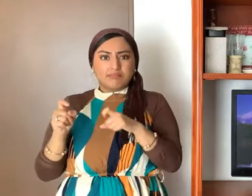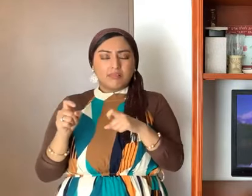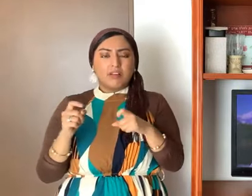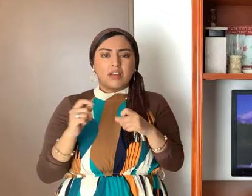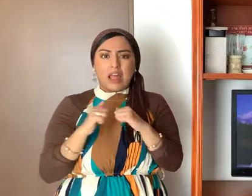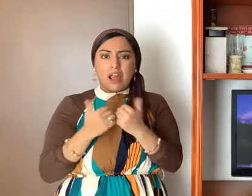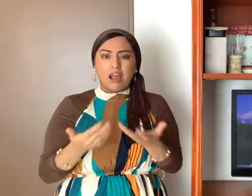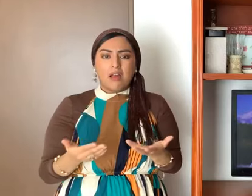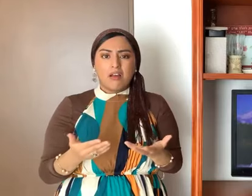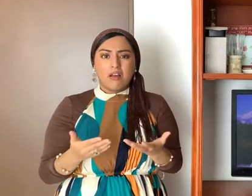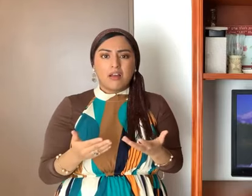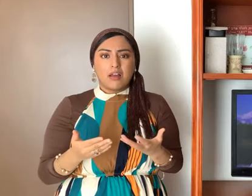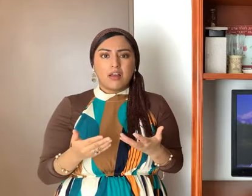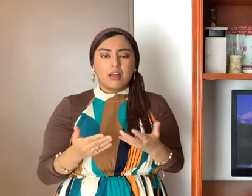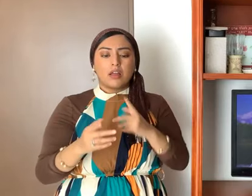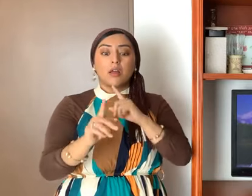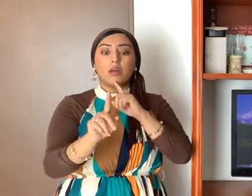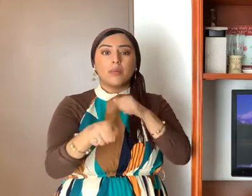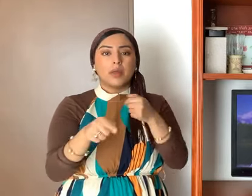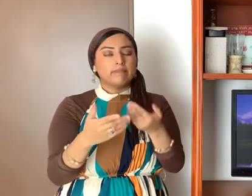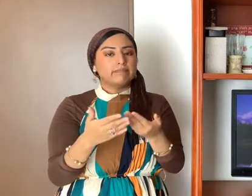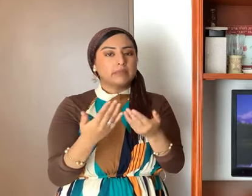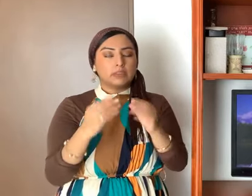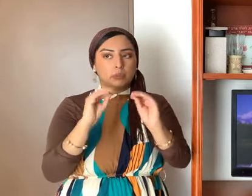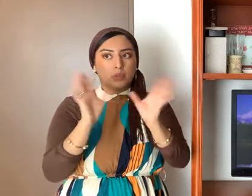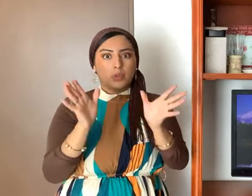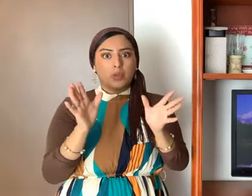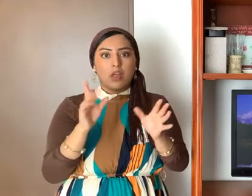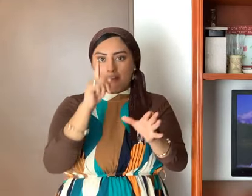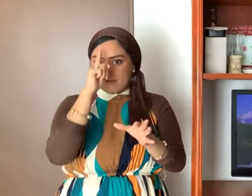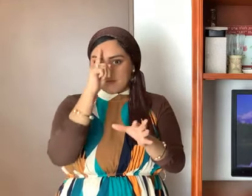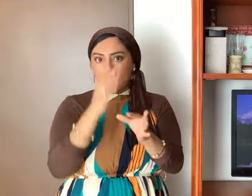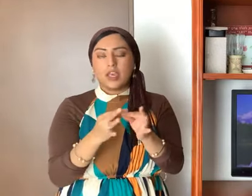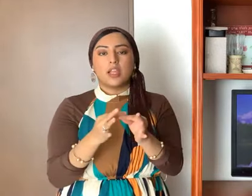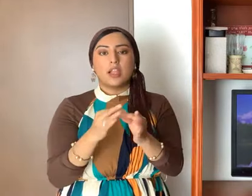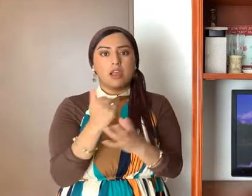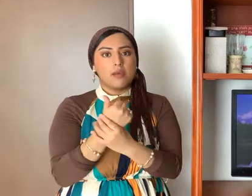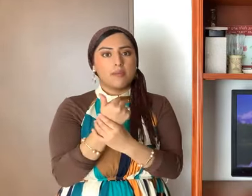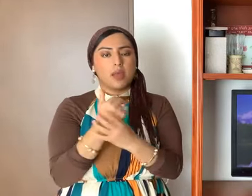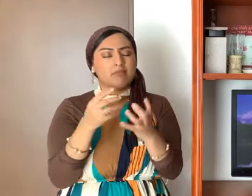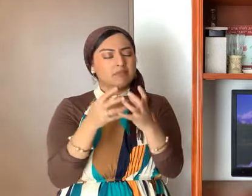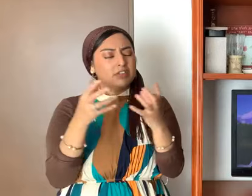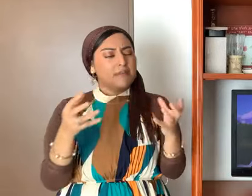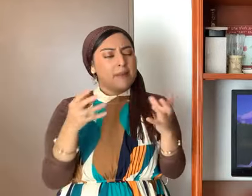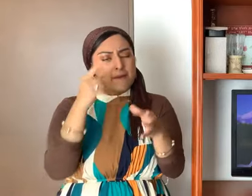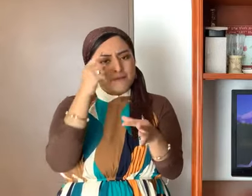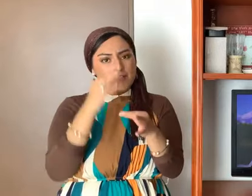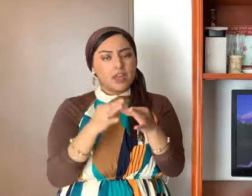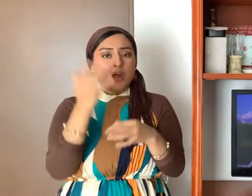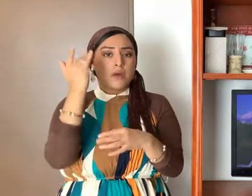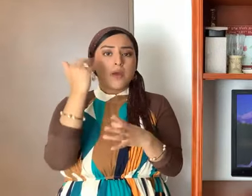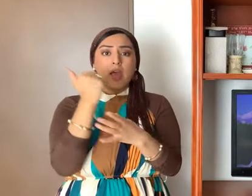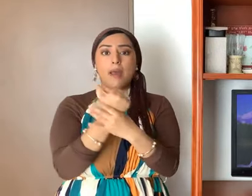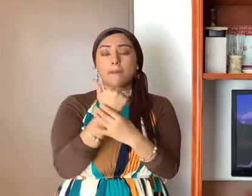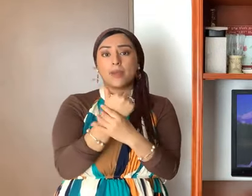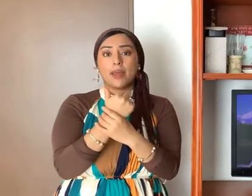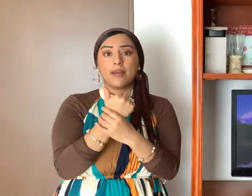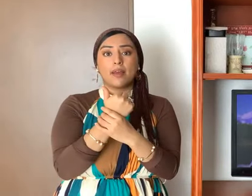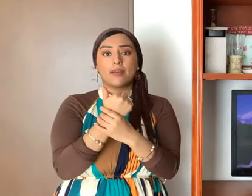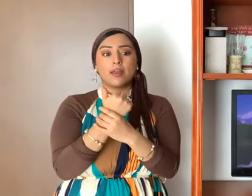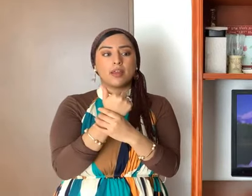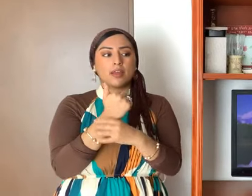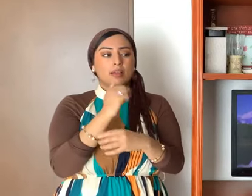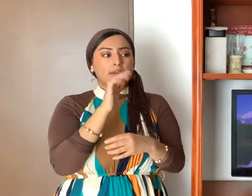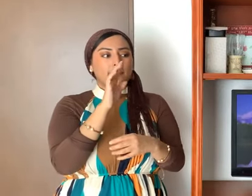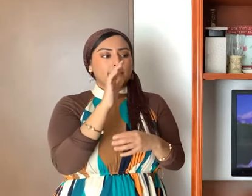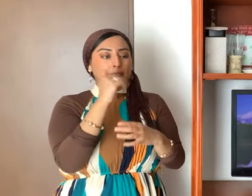del Eterno? La respuesta es muy clara, la fe. La fe. Por eso Abraham es